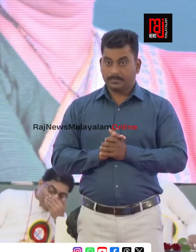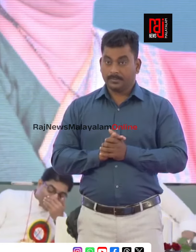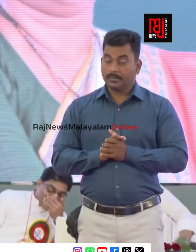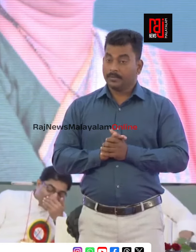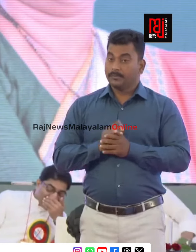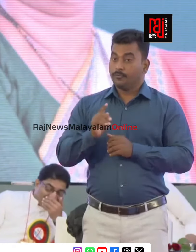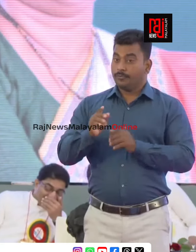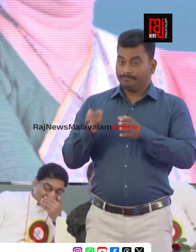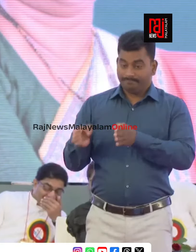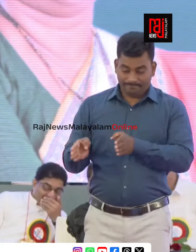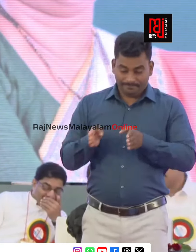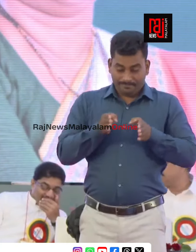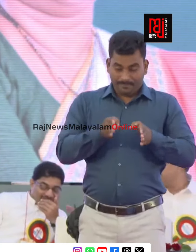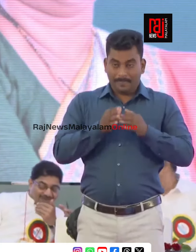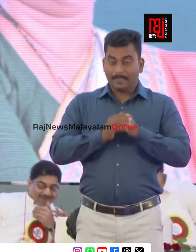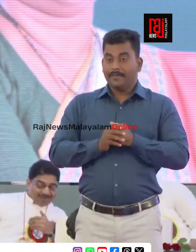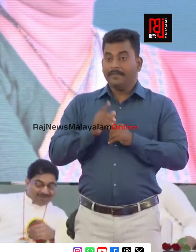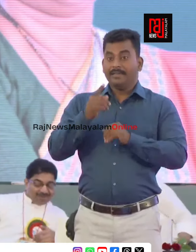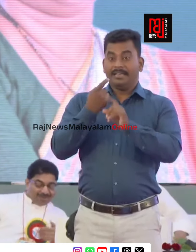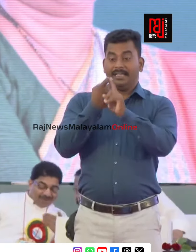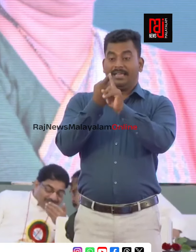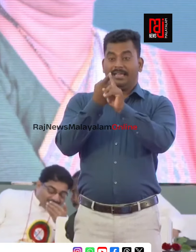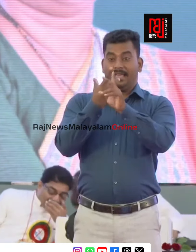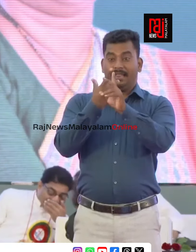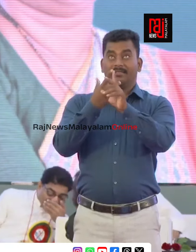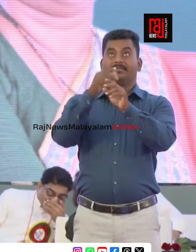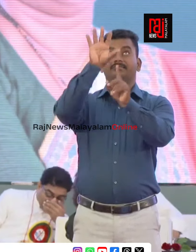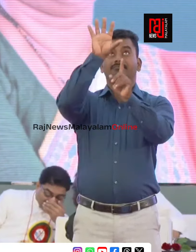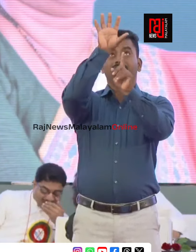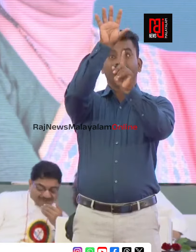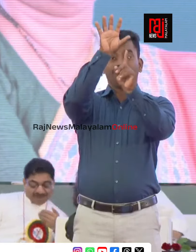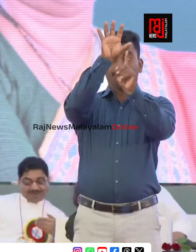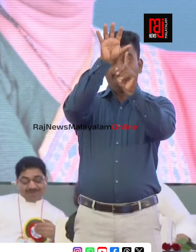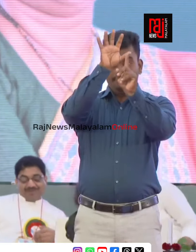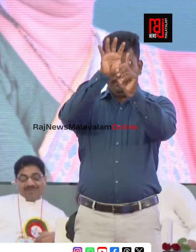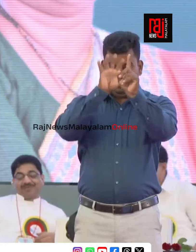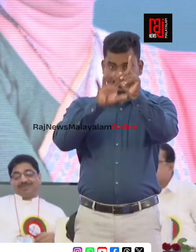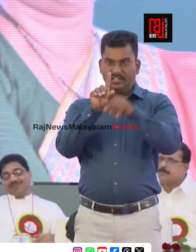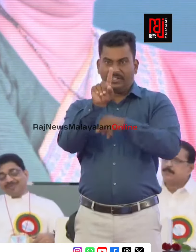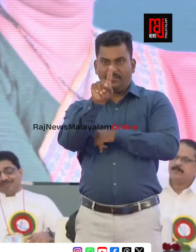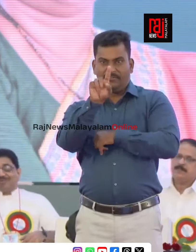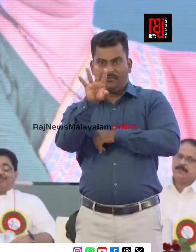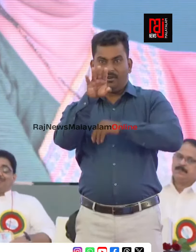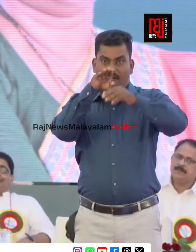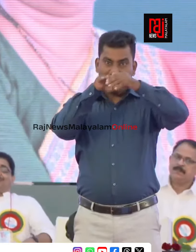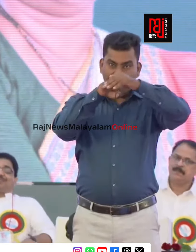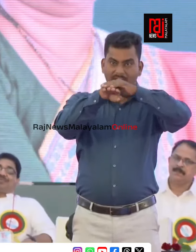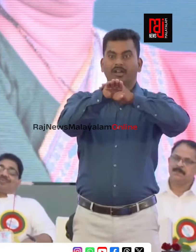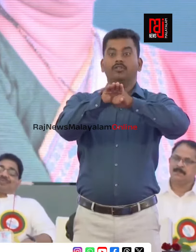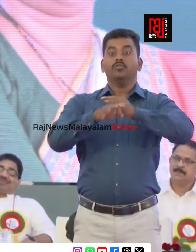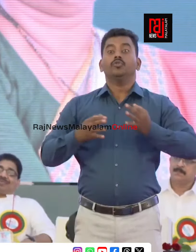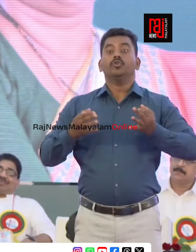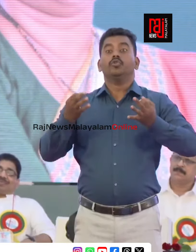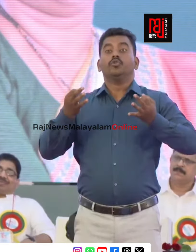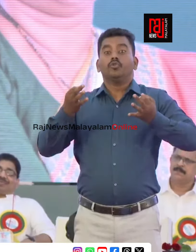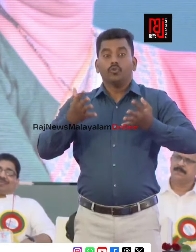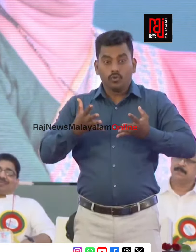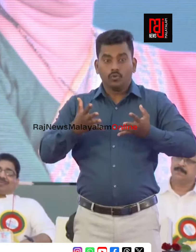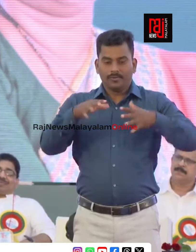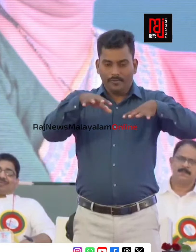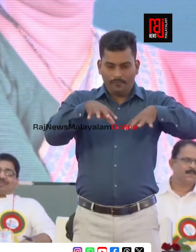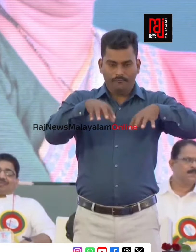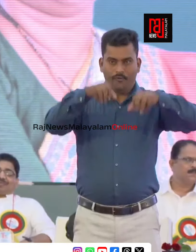ആദ്യമായി എല്ലാ ജില്ലയിലും 2 വീതം തൊഴിൽ പരിശീലന കേന്ദ്രങ്ങൾ തിരഞ്ഞെടുക്കും.